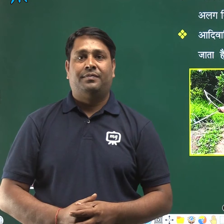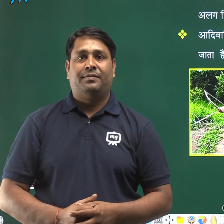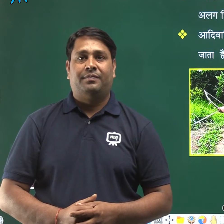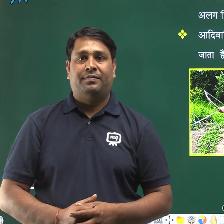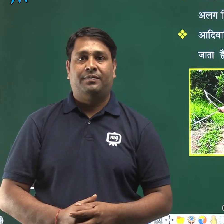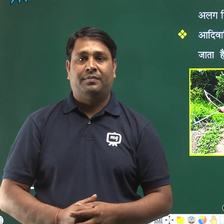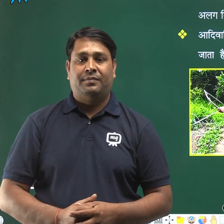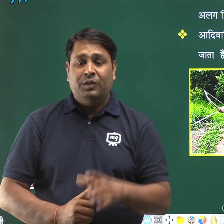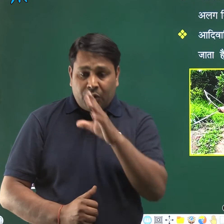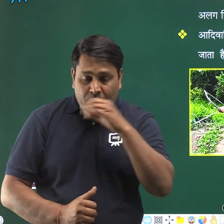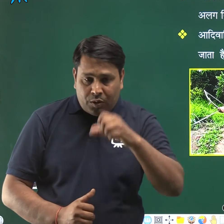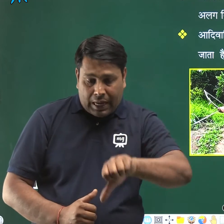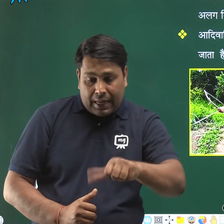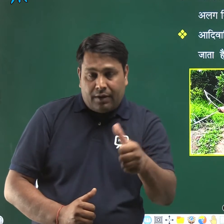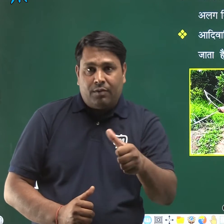औरों से बिल्कुल